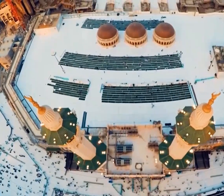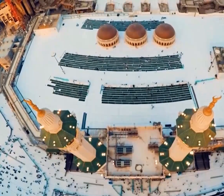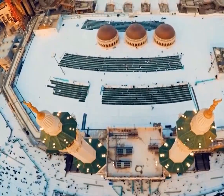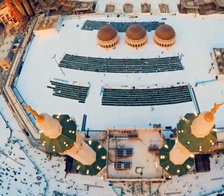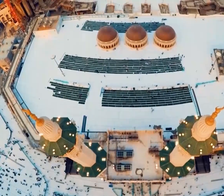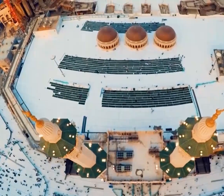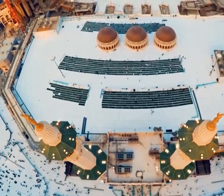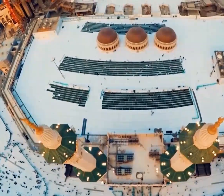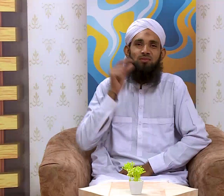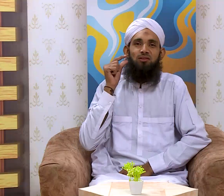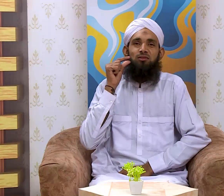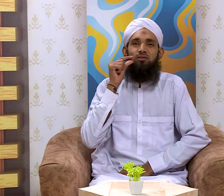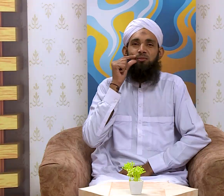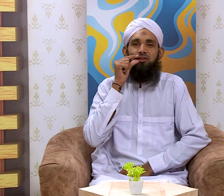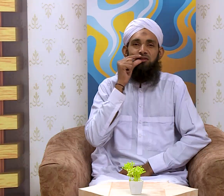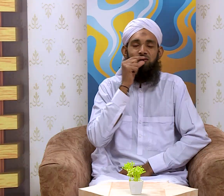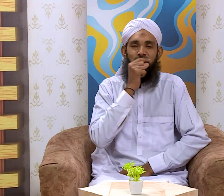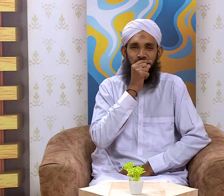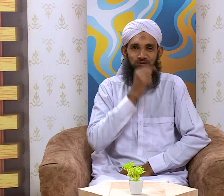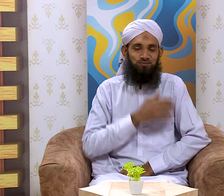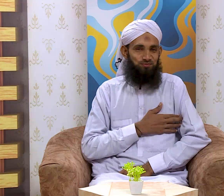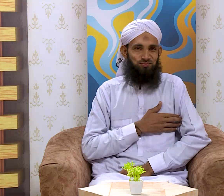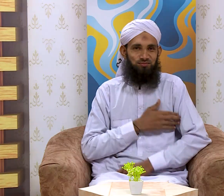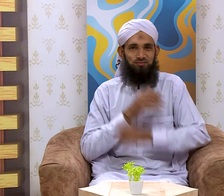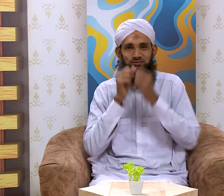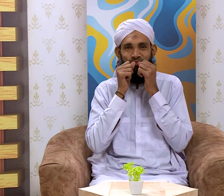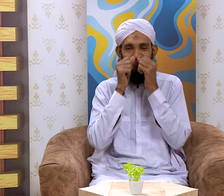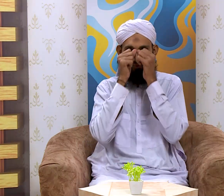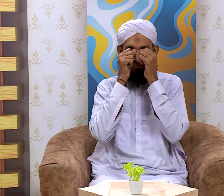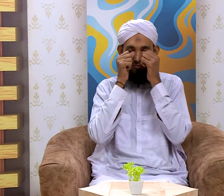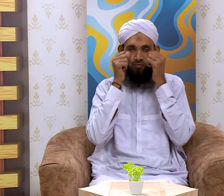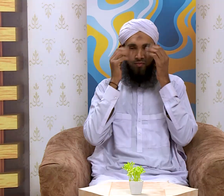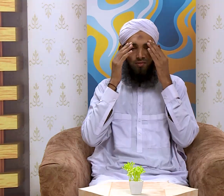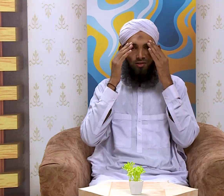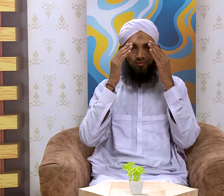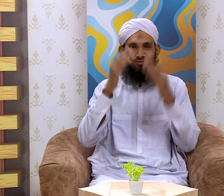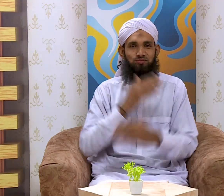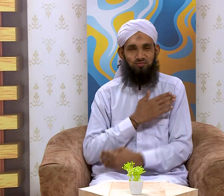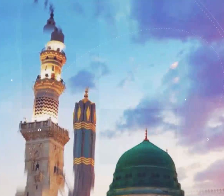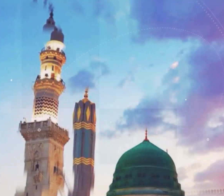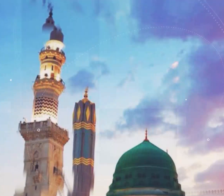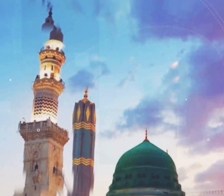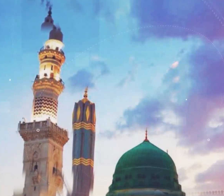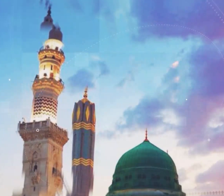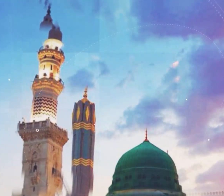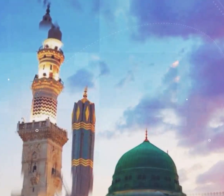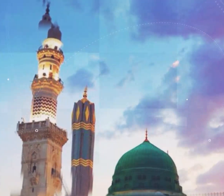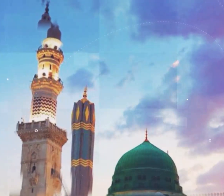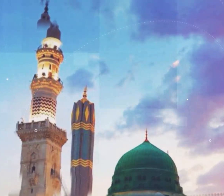الرجیم، بسم اللہ الرحمن الرحیم۔ الصلاة والسلام علیک یا رسول اللہ وعلی آلک